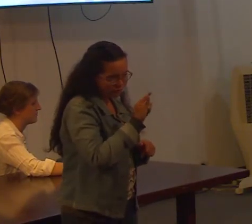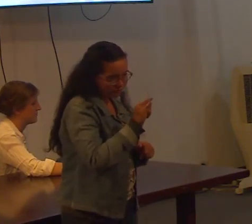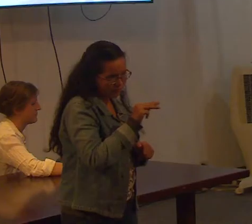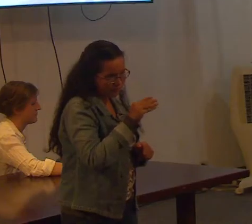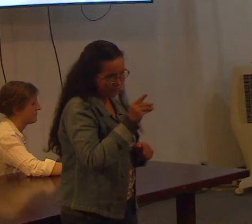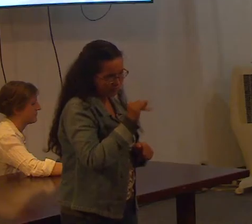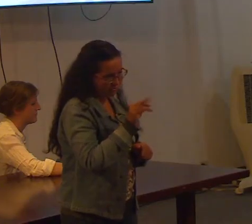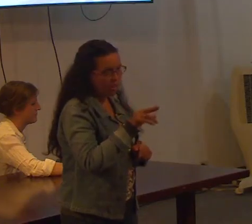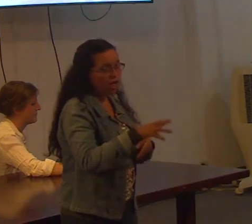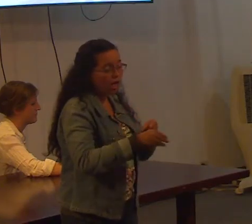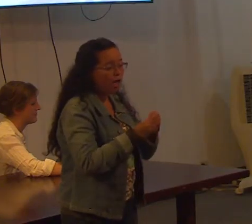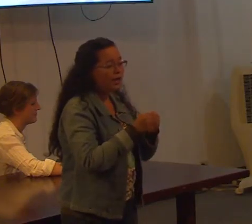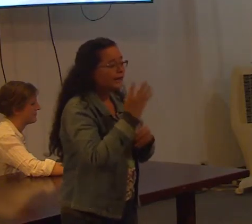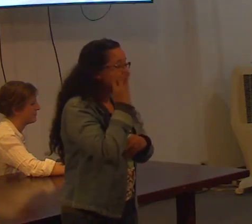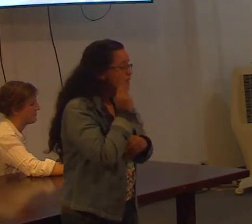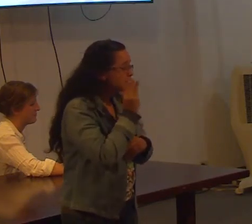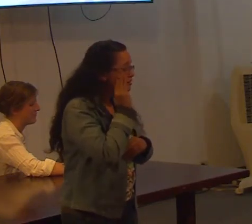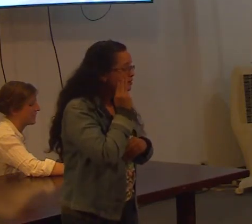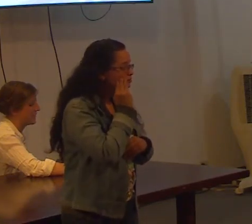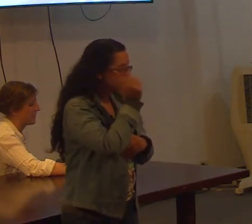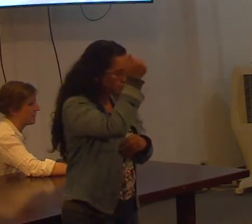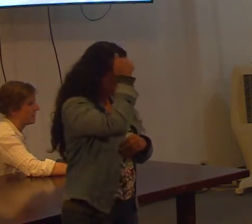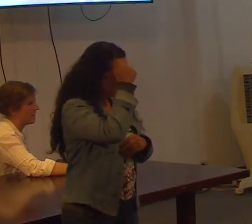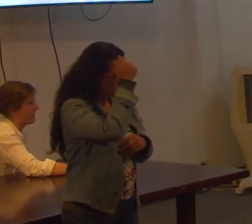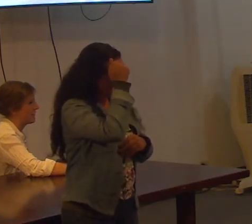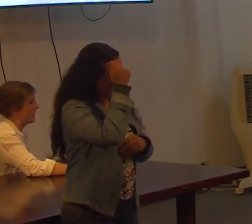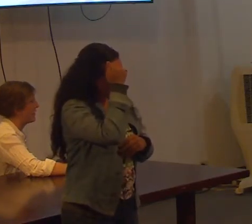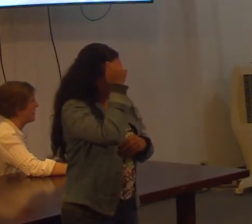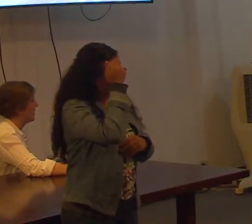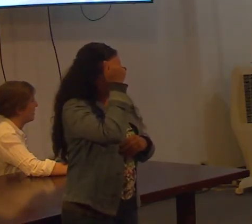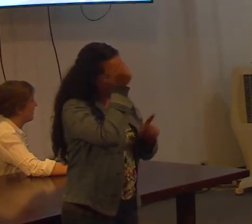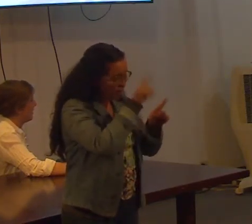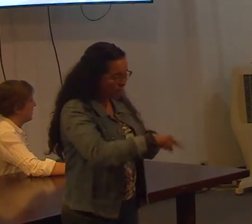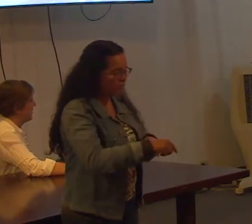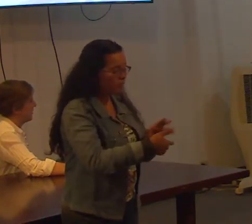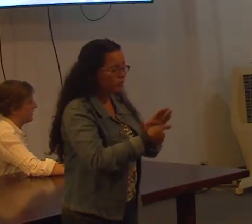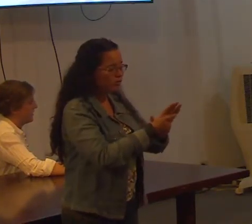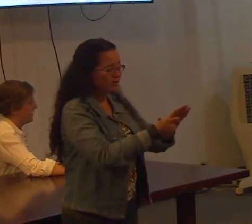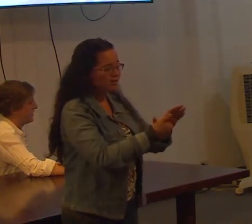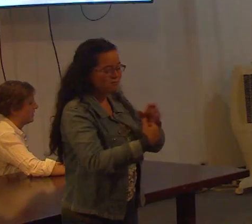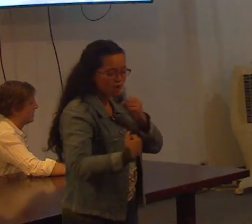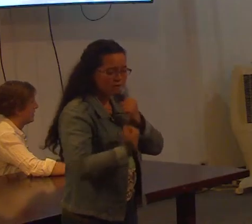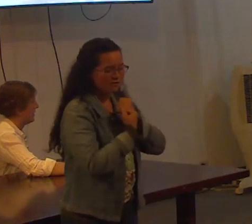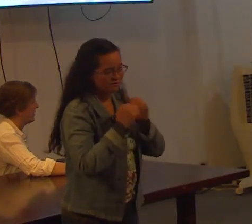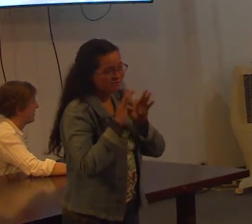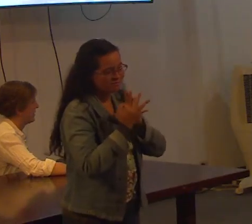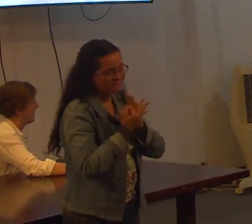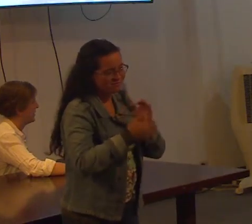toda la experiencia de nuestras maestras y también refleja el apoyo de mi familia en este proceso. Una de mis